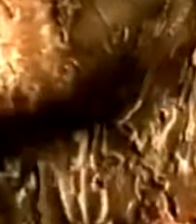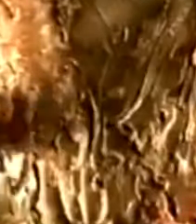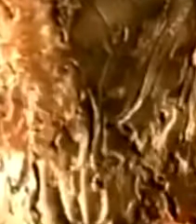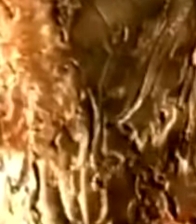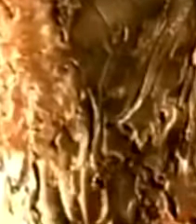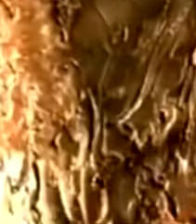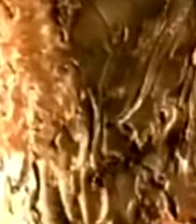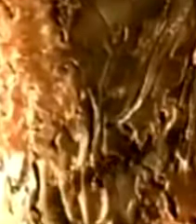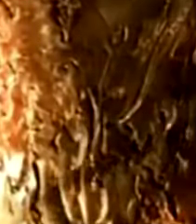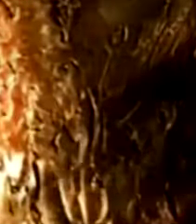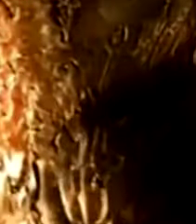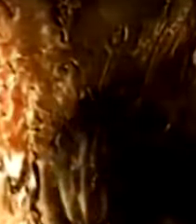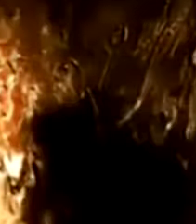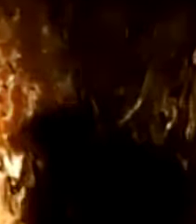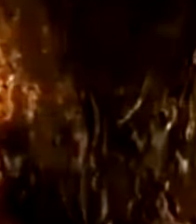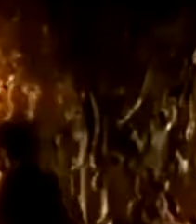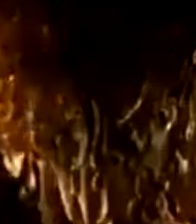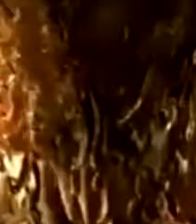viram.